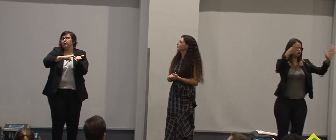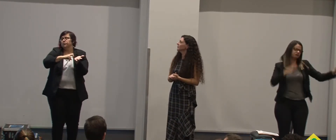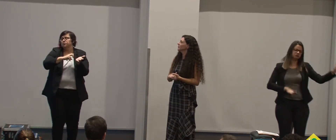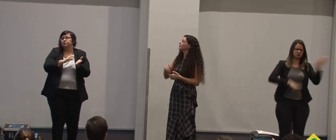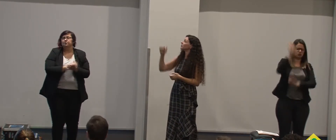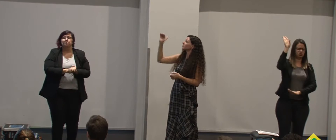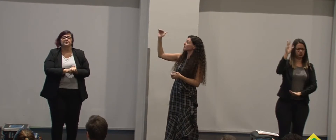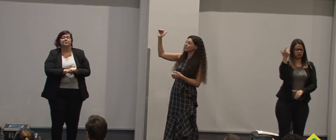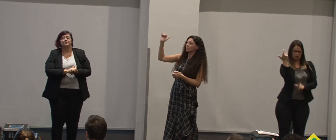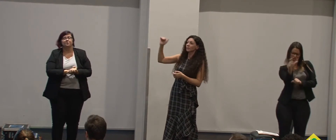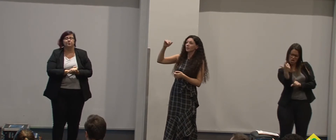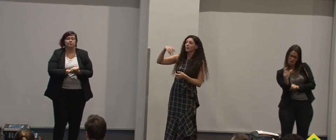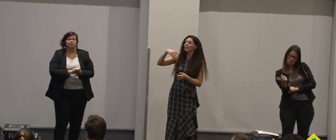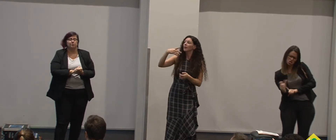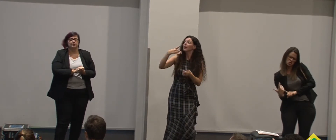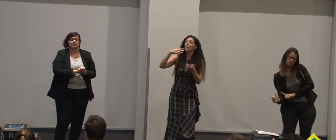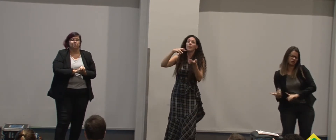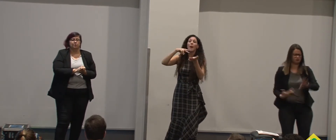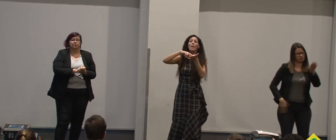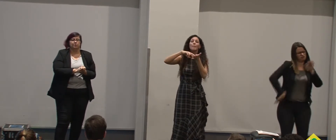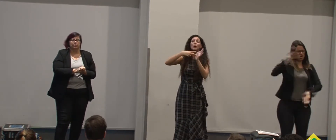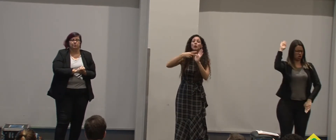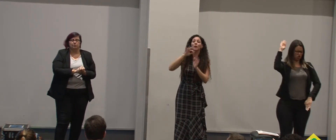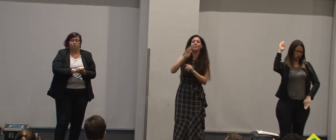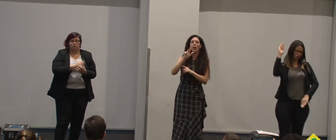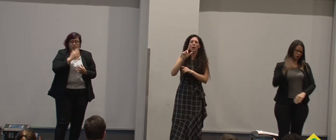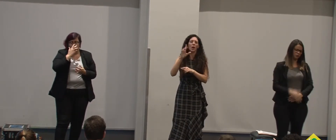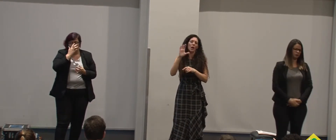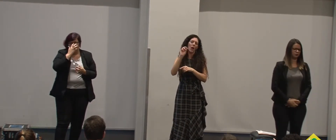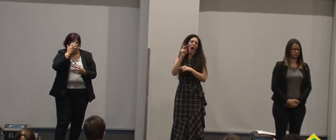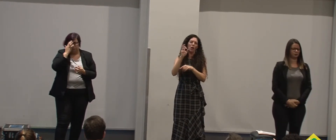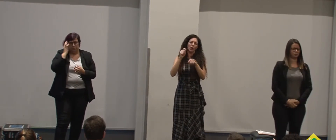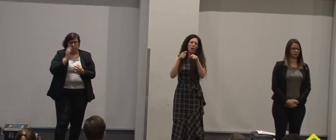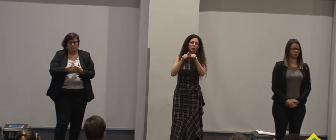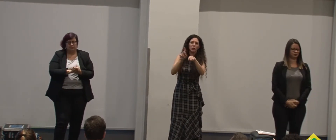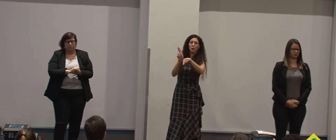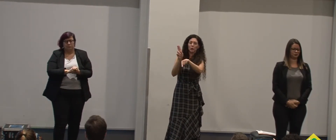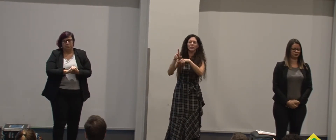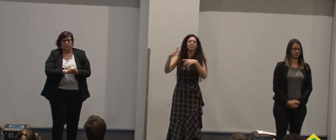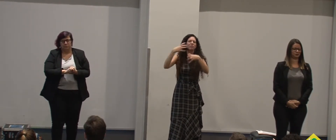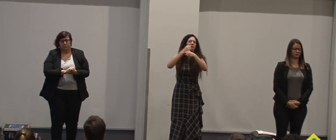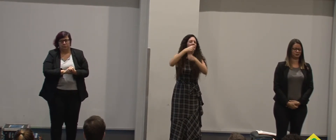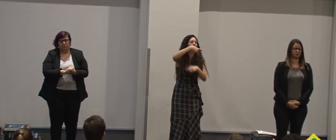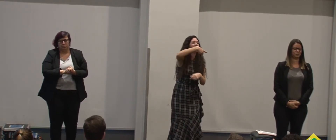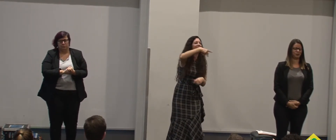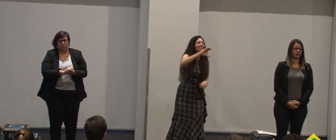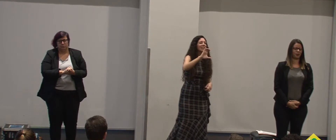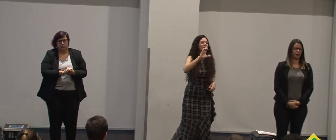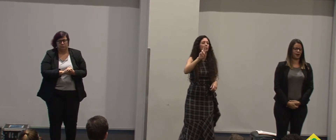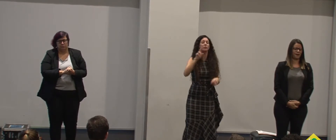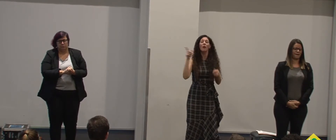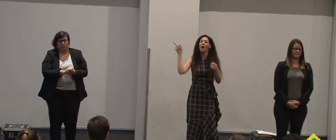de palavras quanto da sintaxe, para que eles entendam esses outros níveis do uso linguístico.